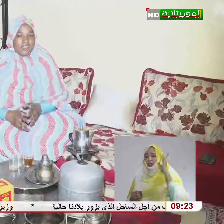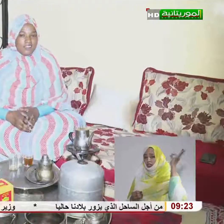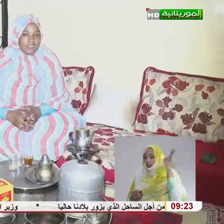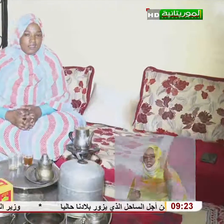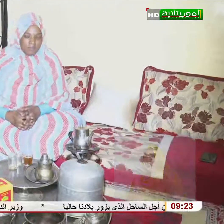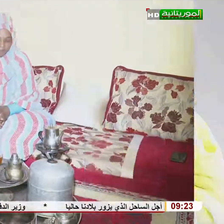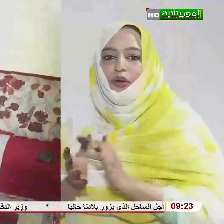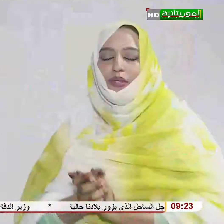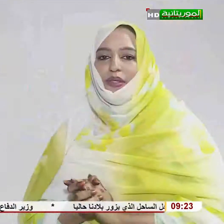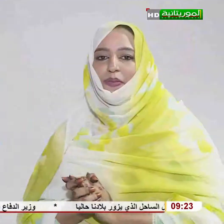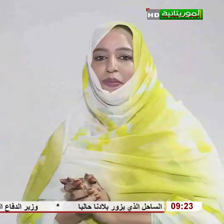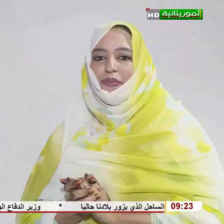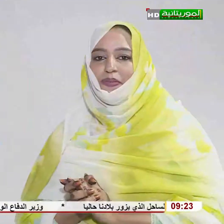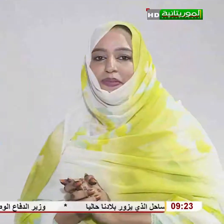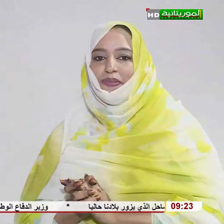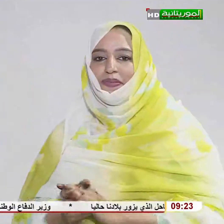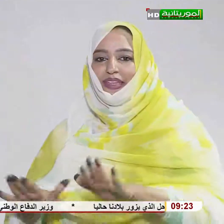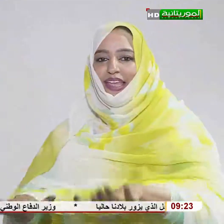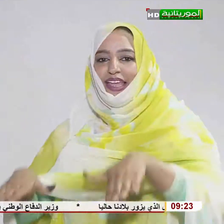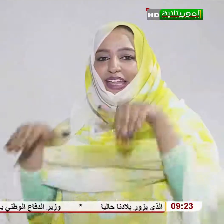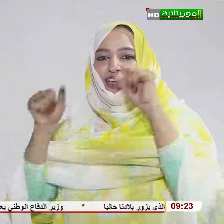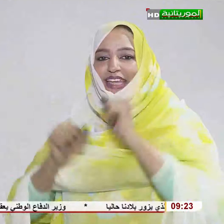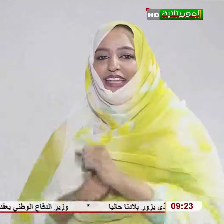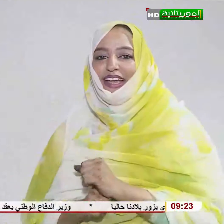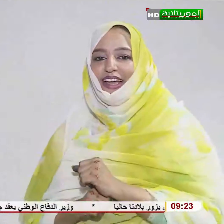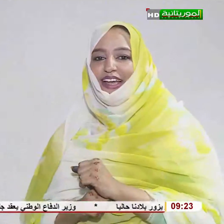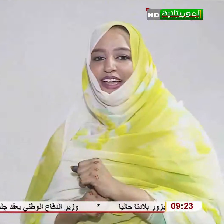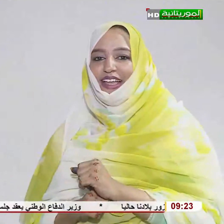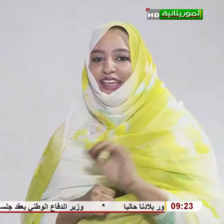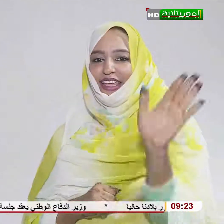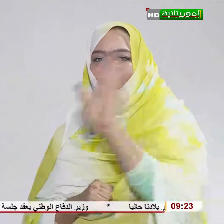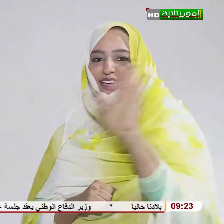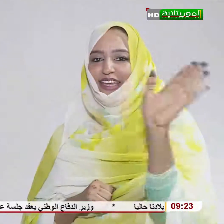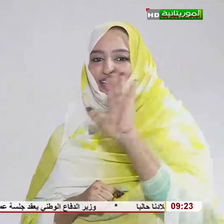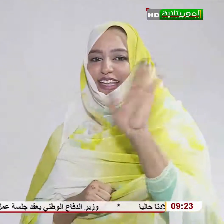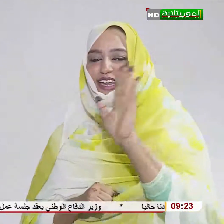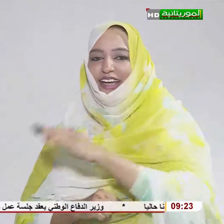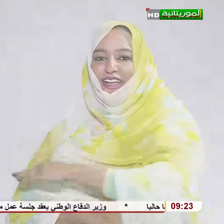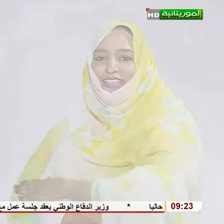للأشخاص ذوي الإعاقة. نهاية الحلقة، إلى اللقاء.